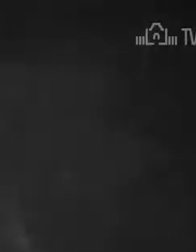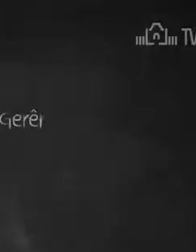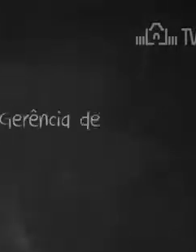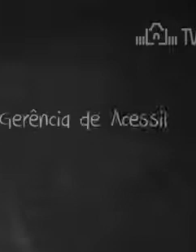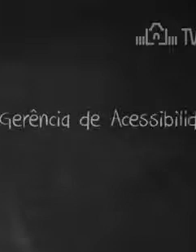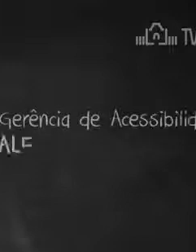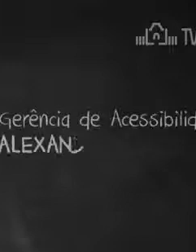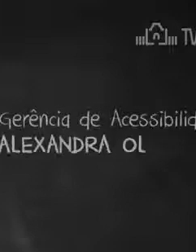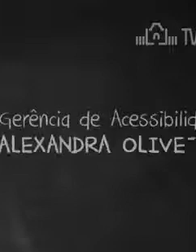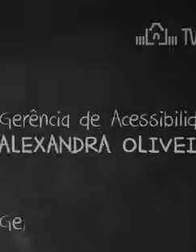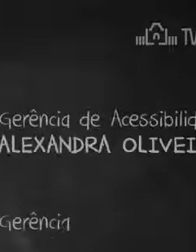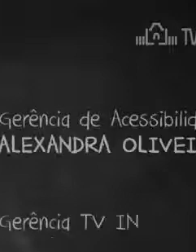Tchau